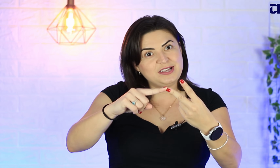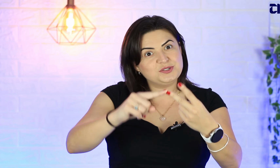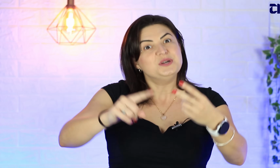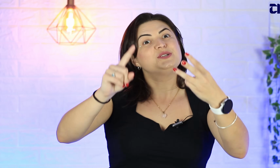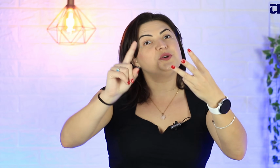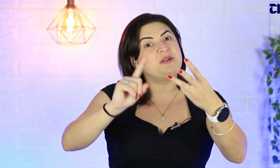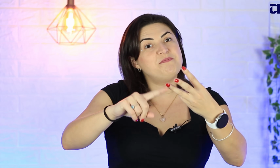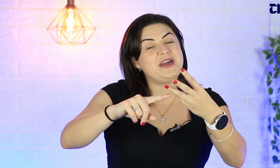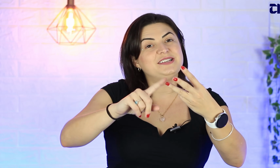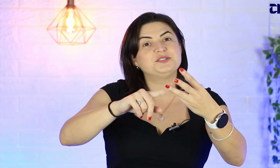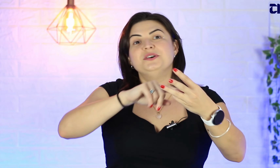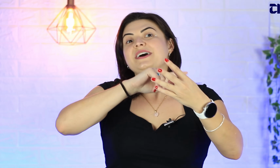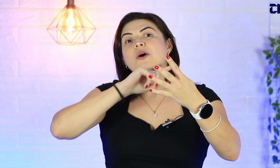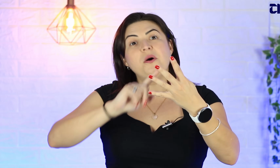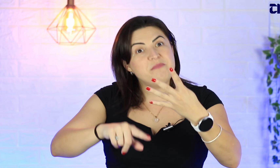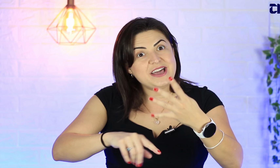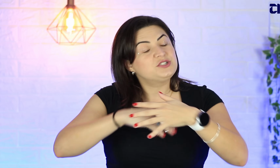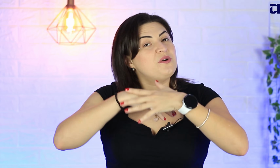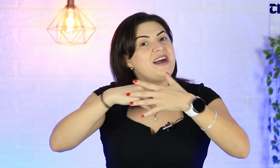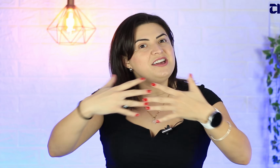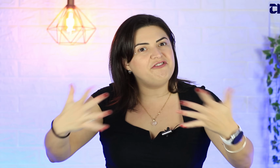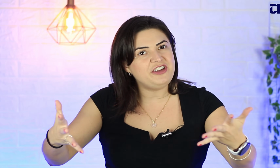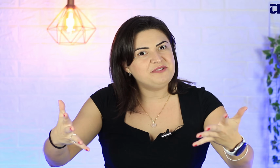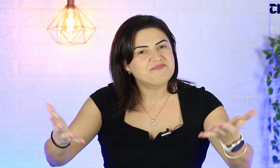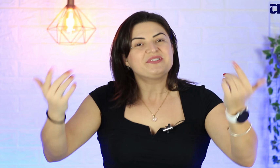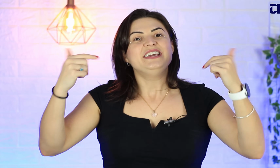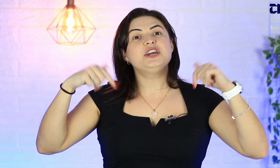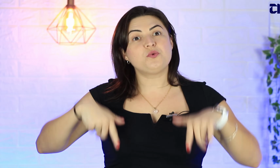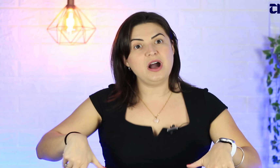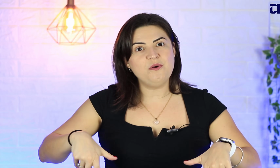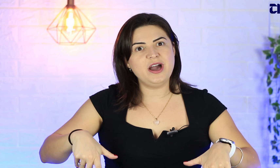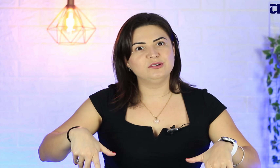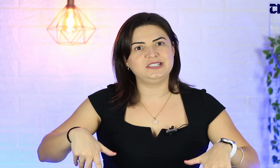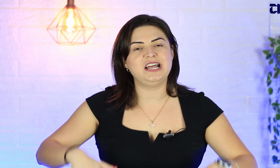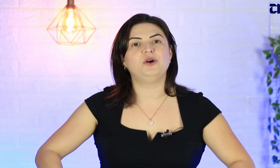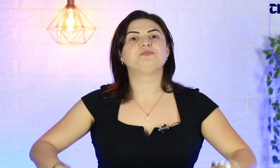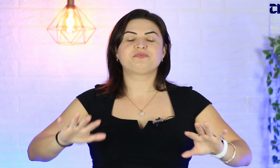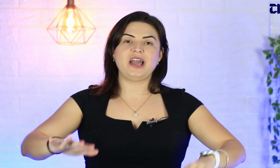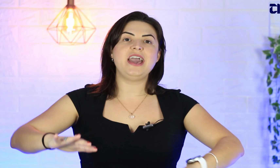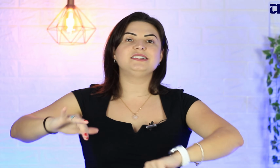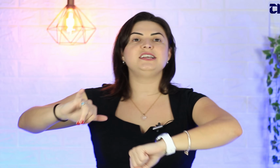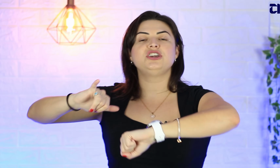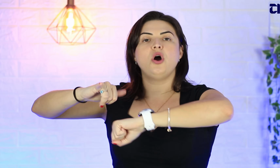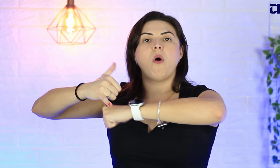peso, sobrepeso, obeso, enfim. E qual é o sinal? É esse aqui, ó.